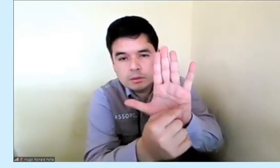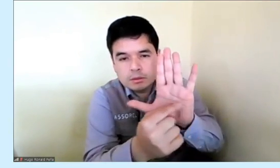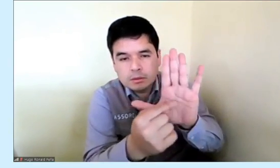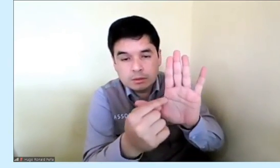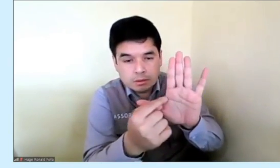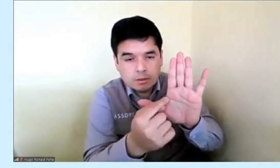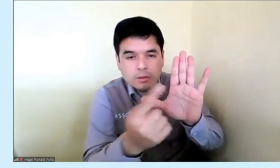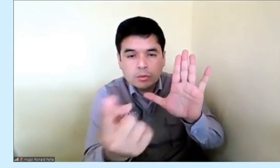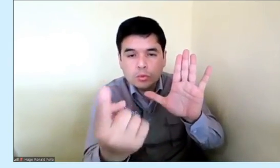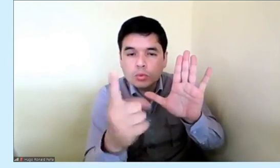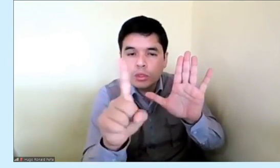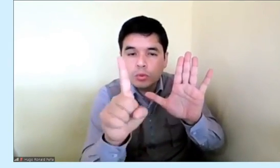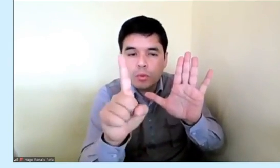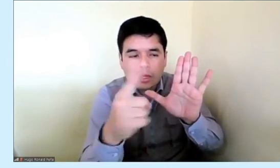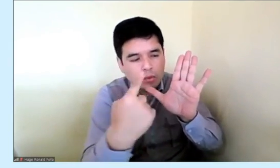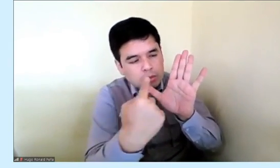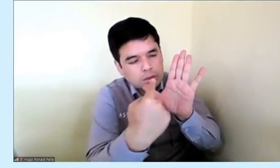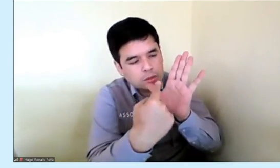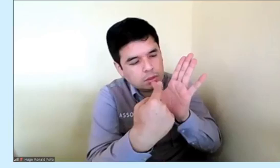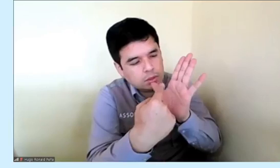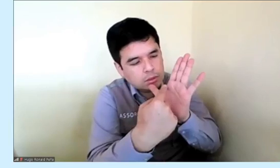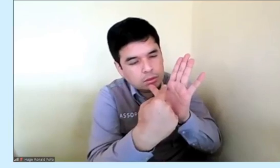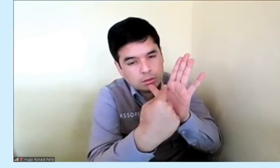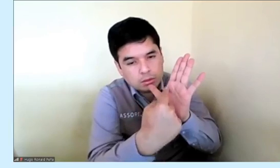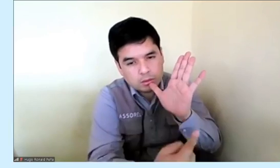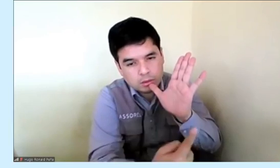Y en la línea de la palma, con el índice,